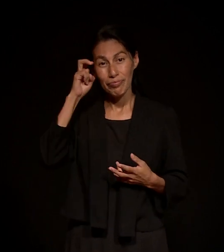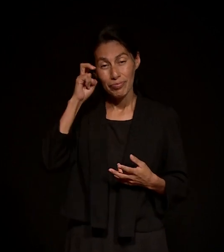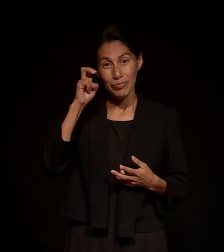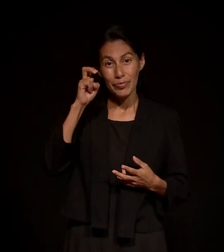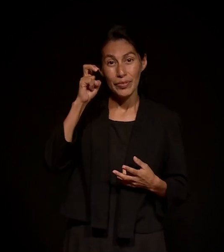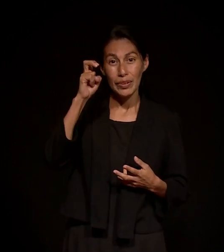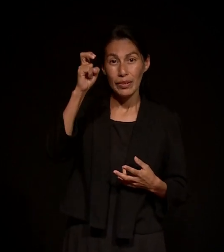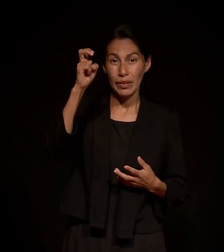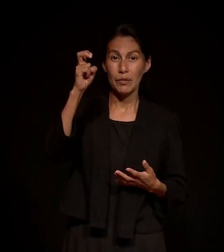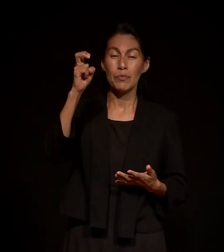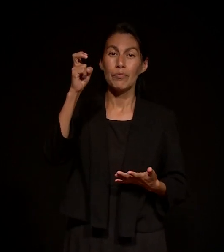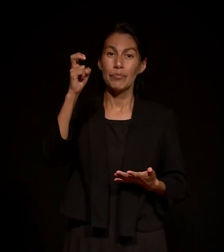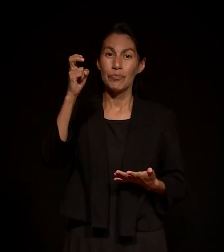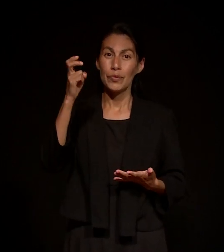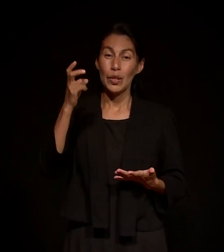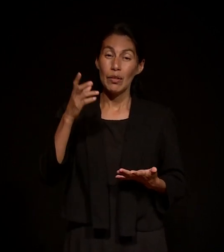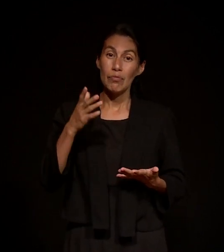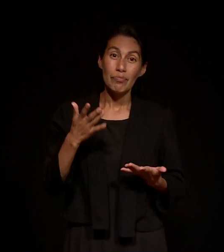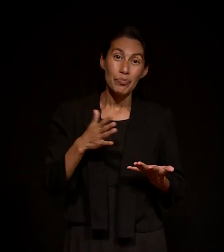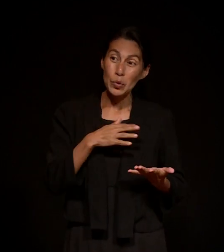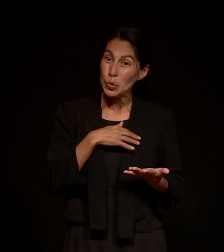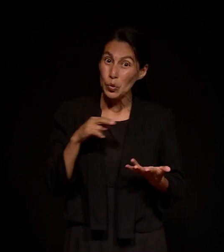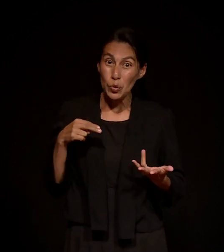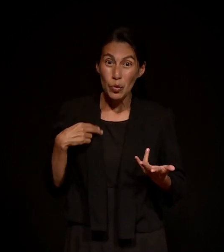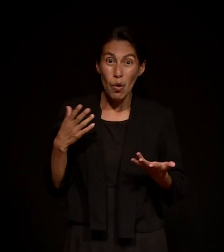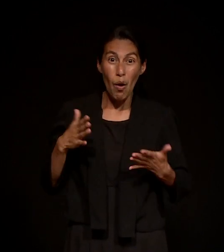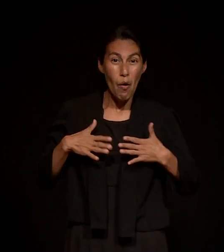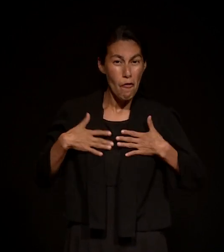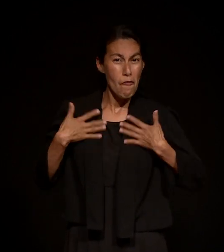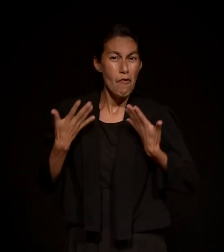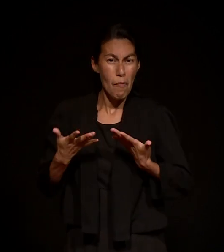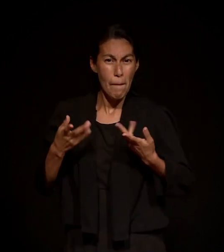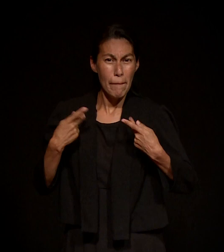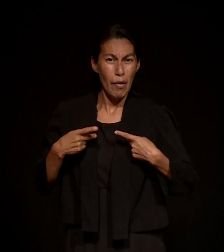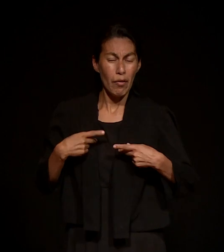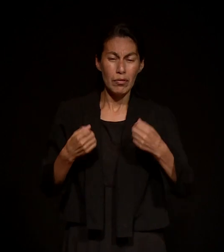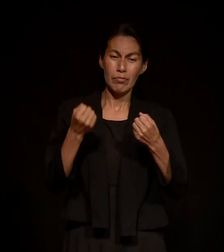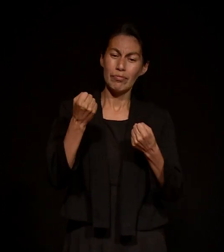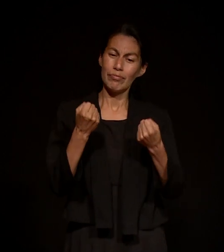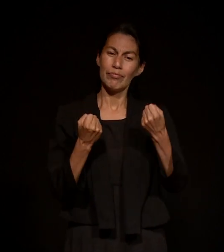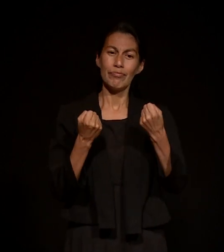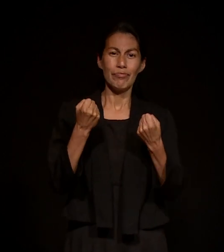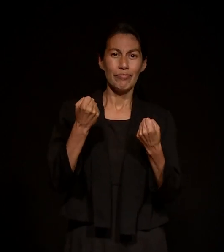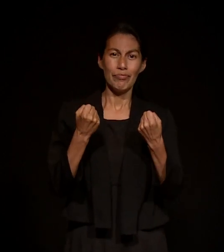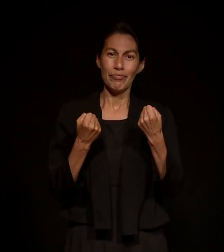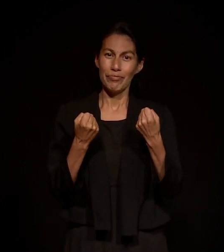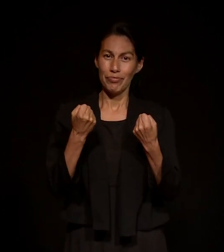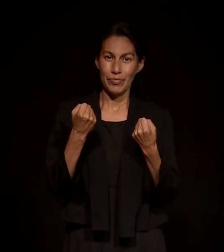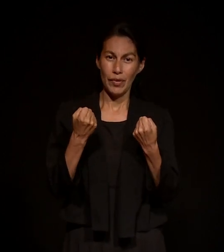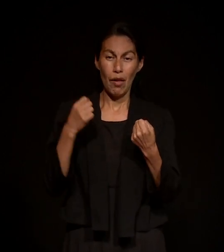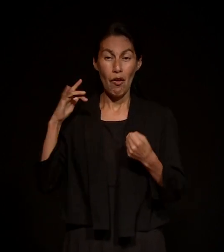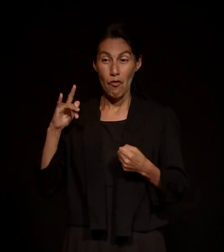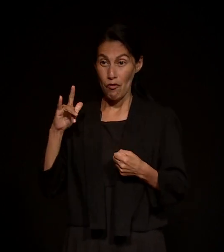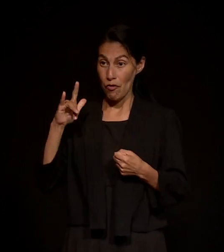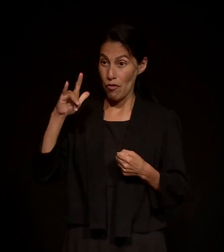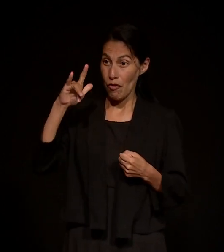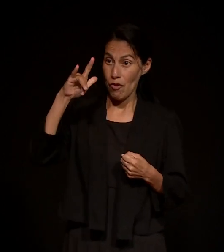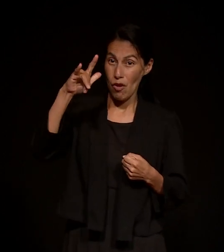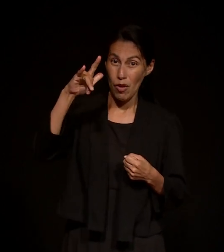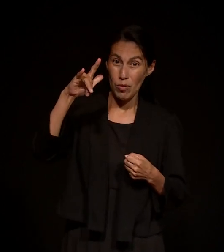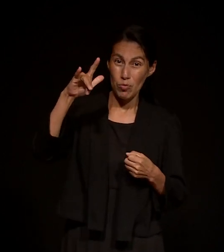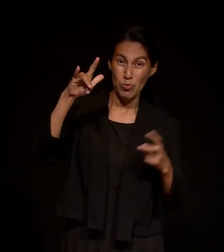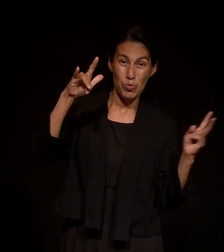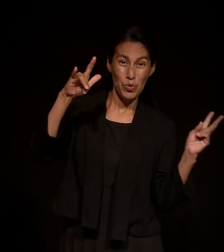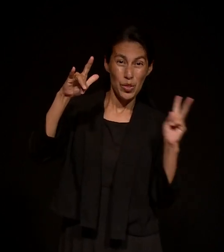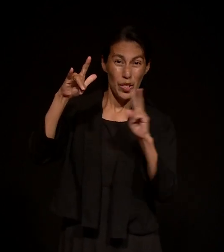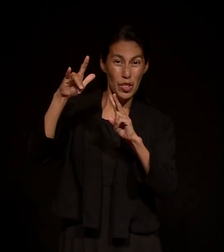viajado y nos confiamos en el piloto o en el conductor cuando estamos en un avión